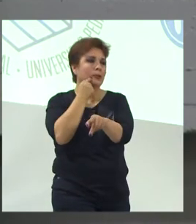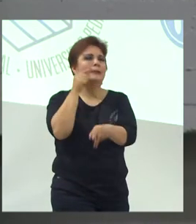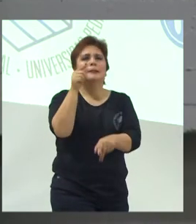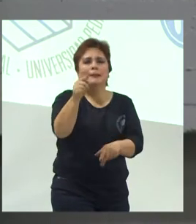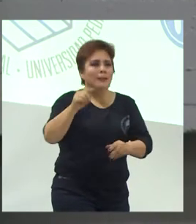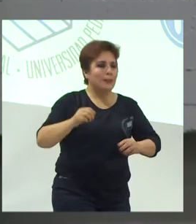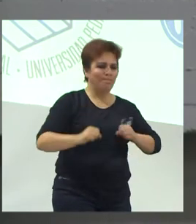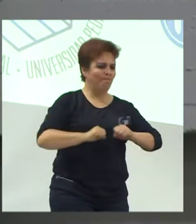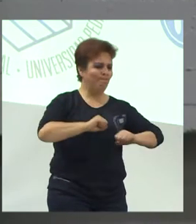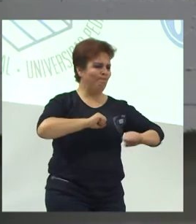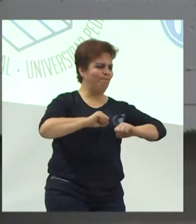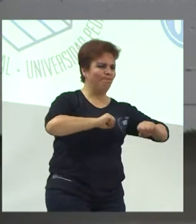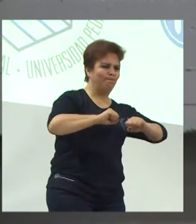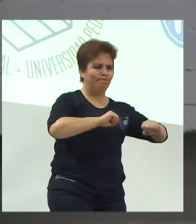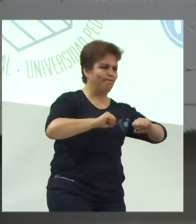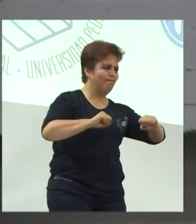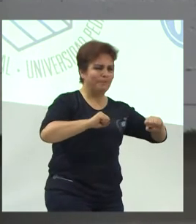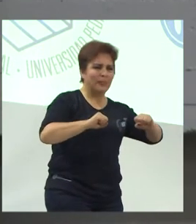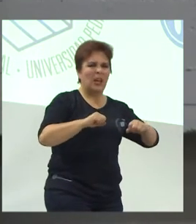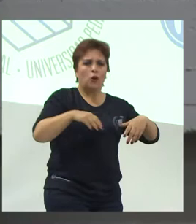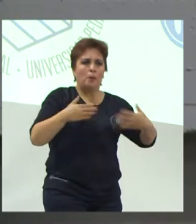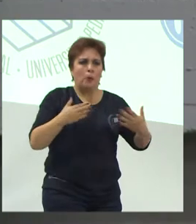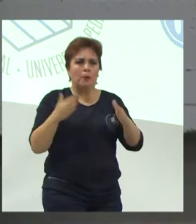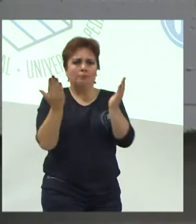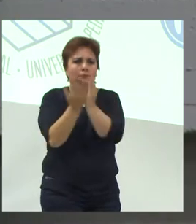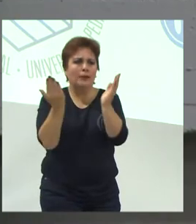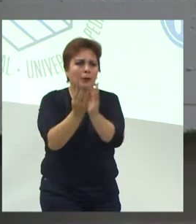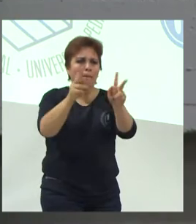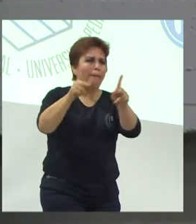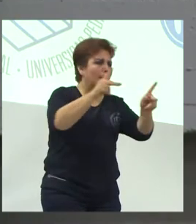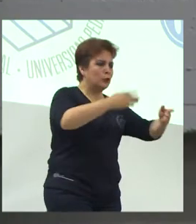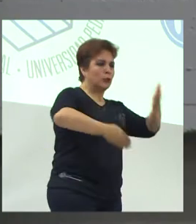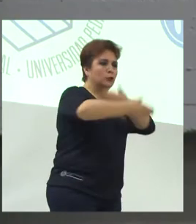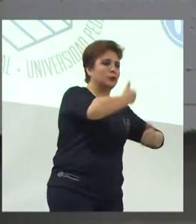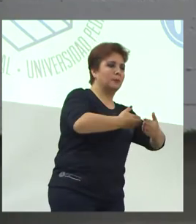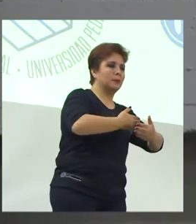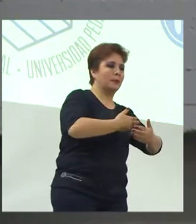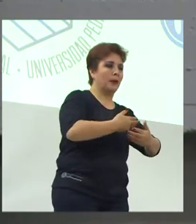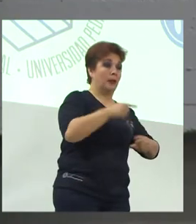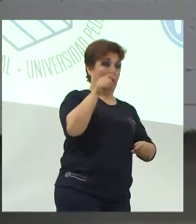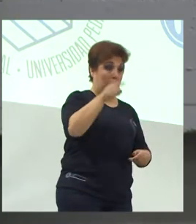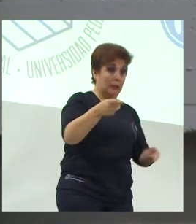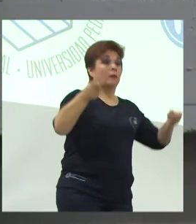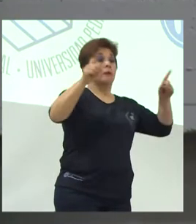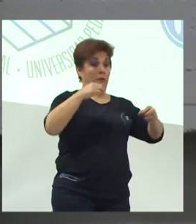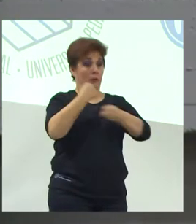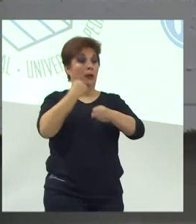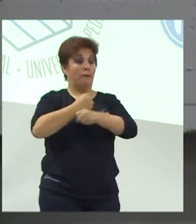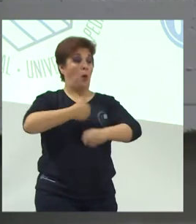atención a poblaciones con discapacidad desde el ministerio de educación nacional